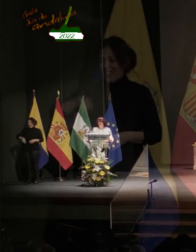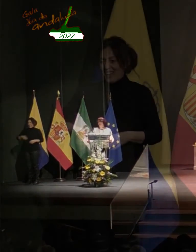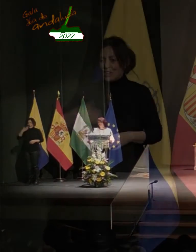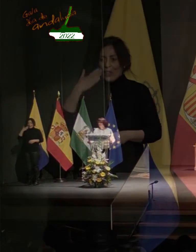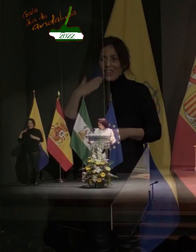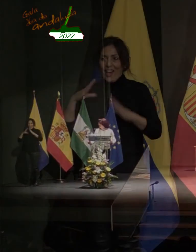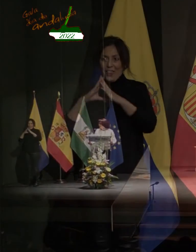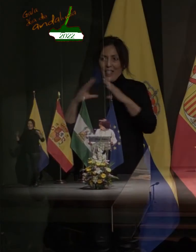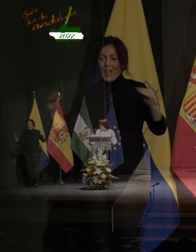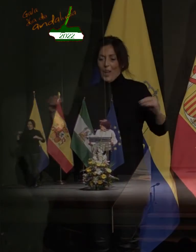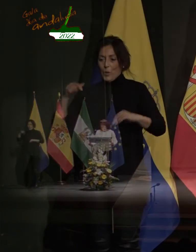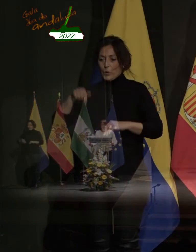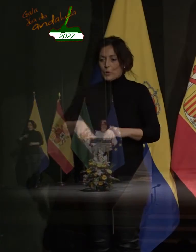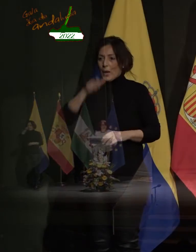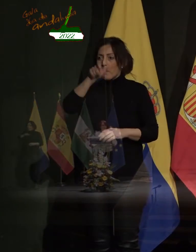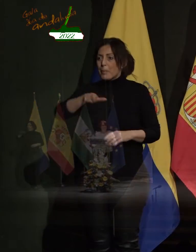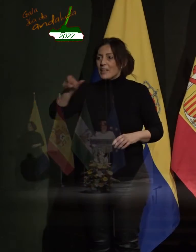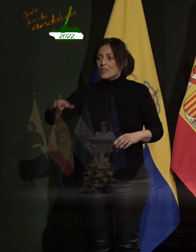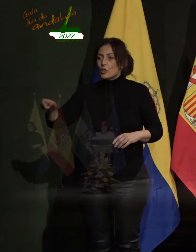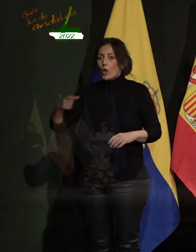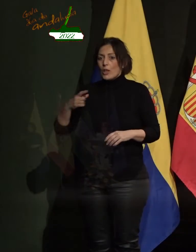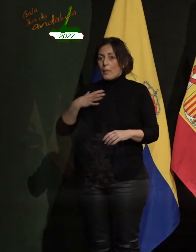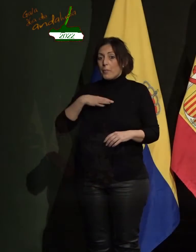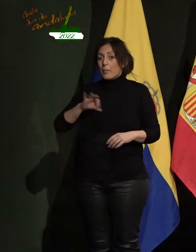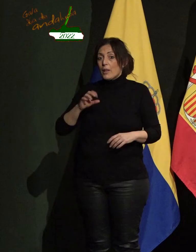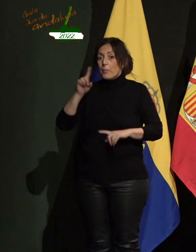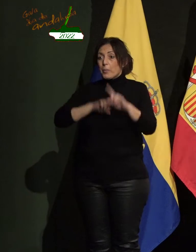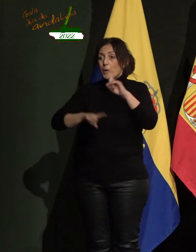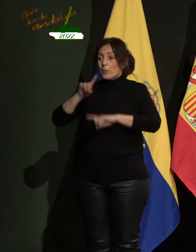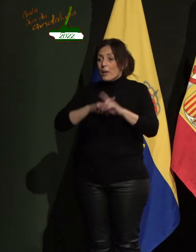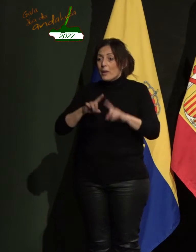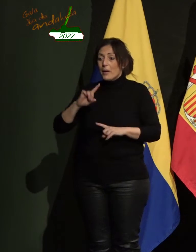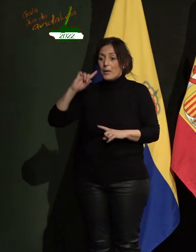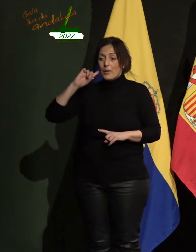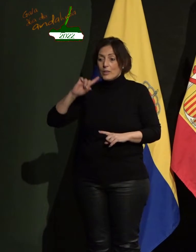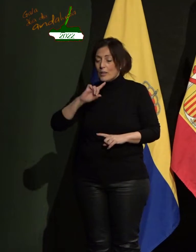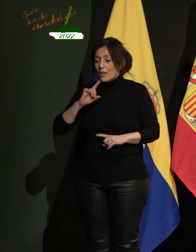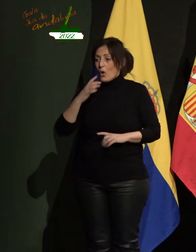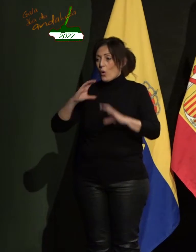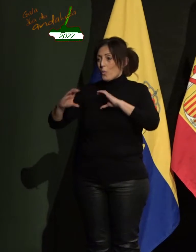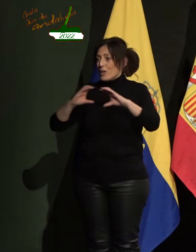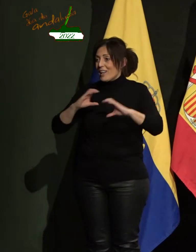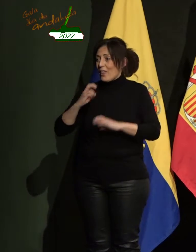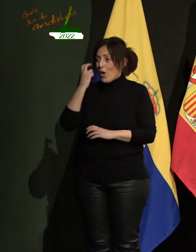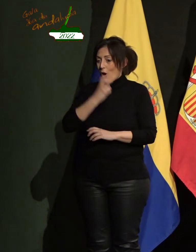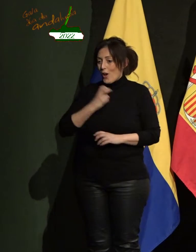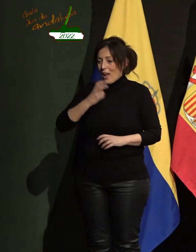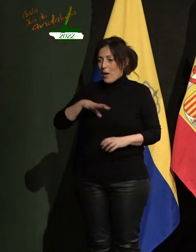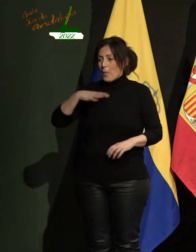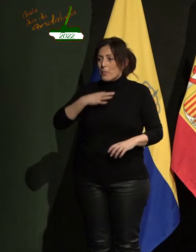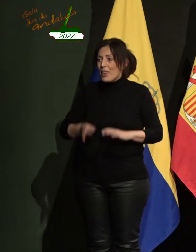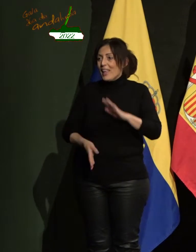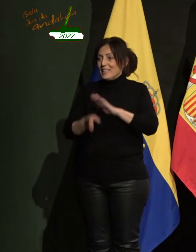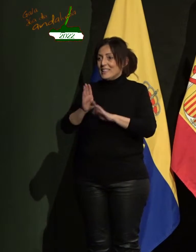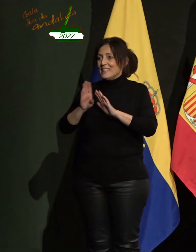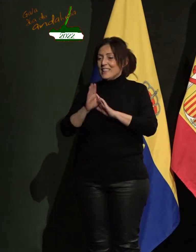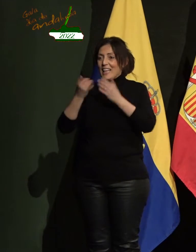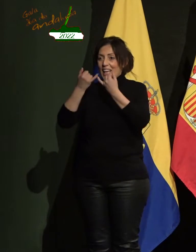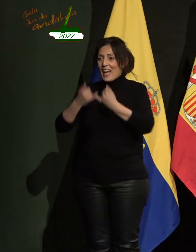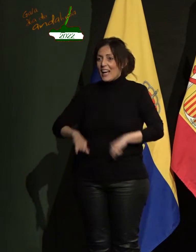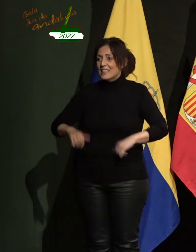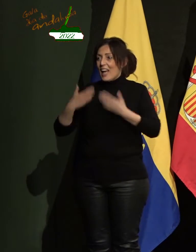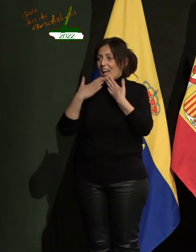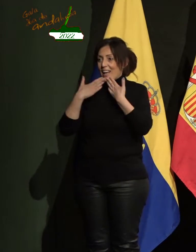del Día de Andalucía para aquellas personas, bueno, pues que tengan dificultades en la comunicación oral puedan seguir también este acto